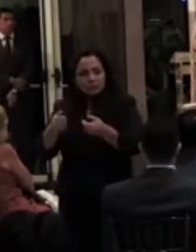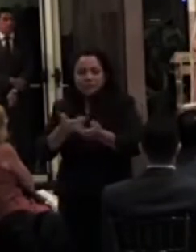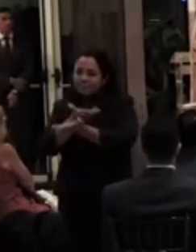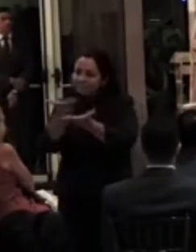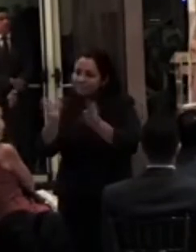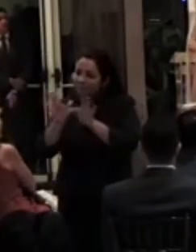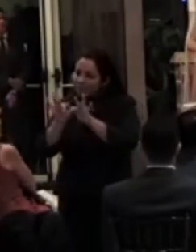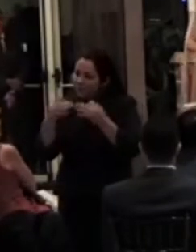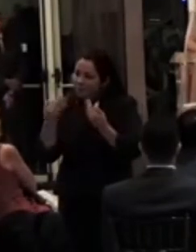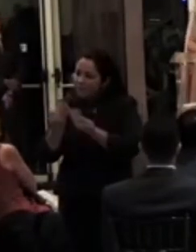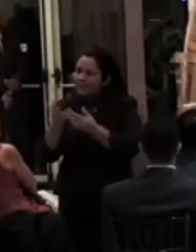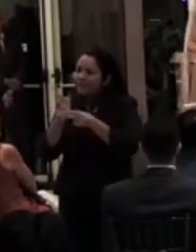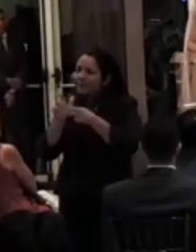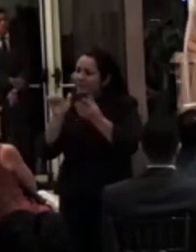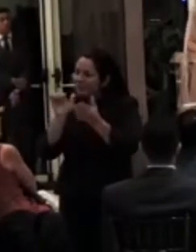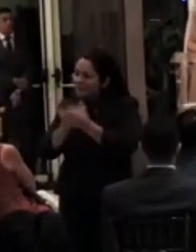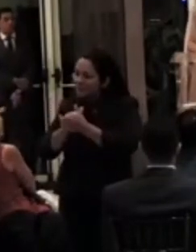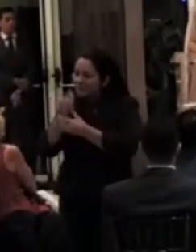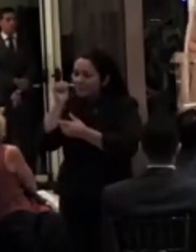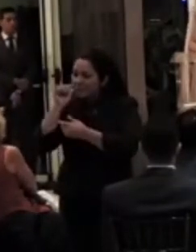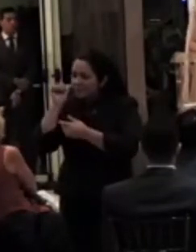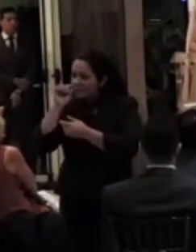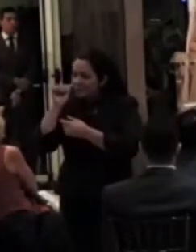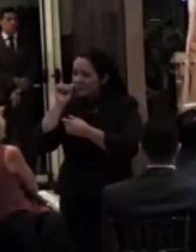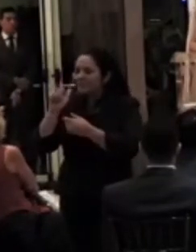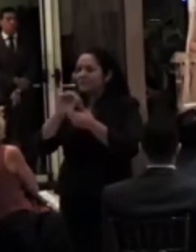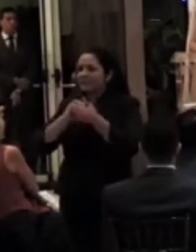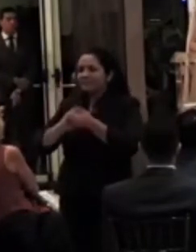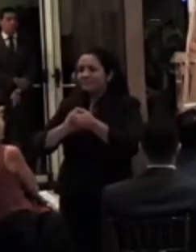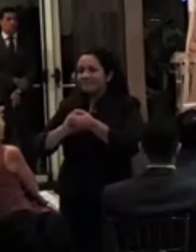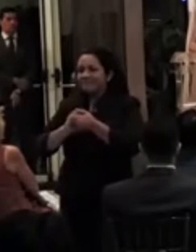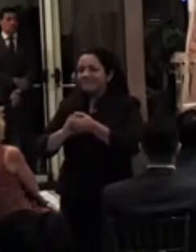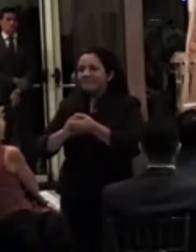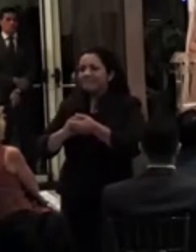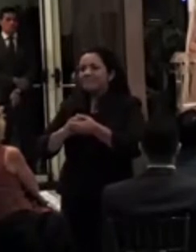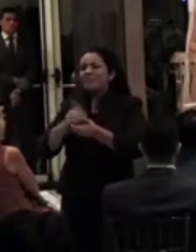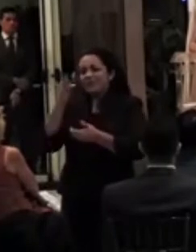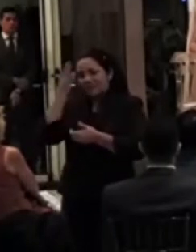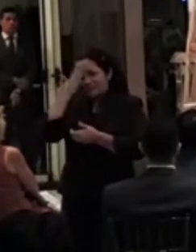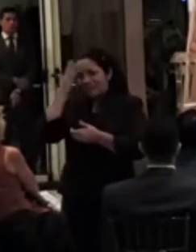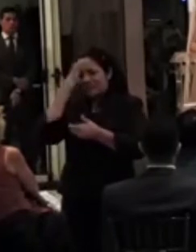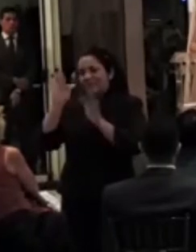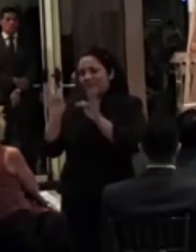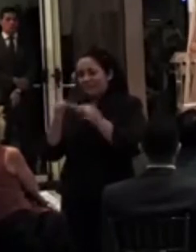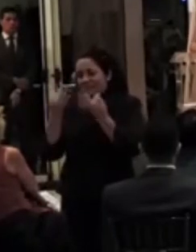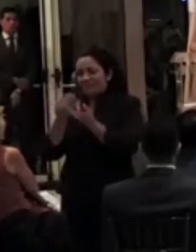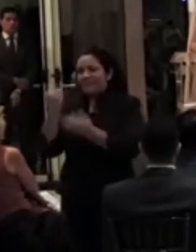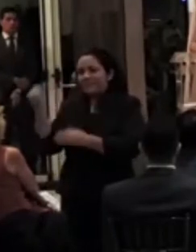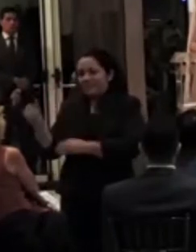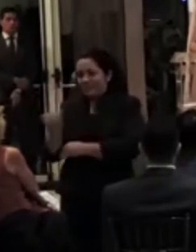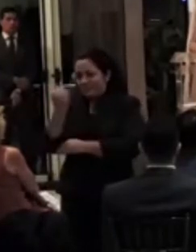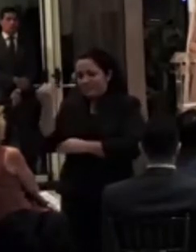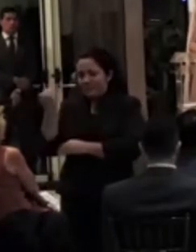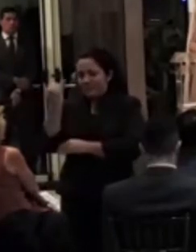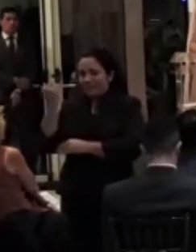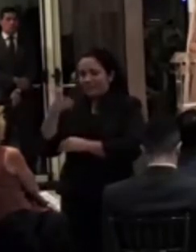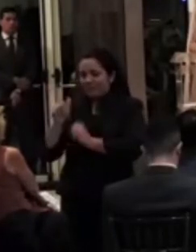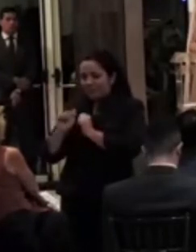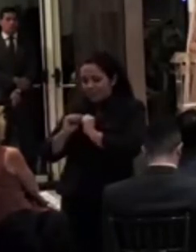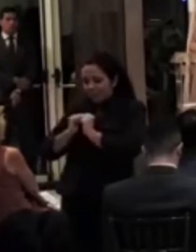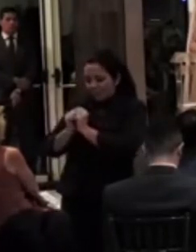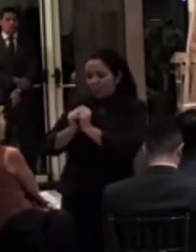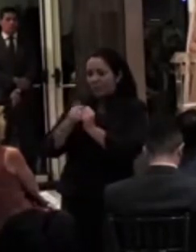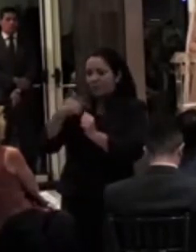os esposos, a todas as esposas, porque seria impossível a realização de um trabalho dessa